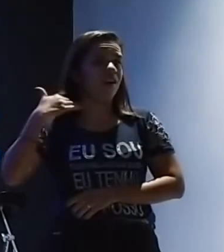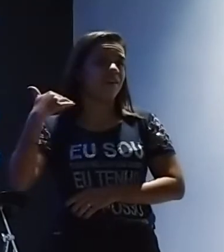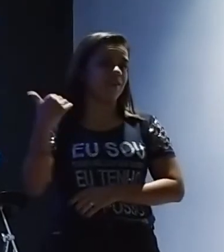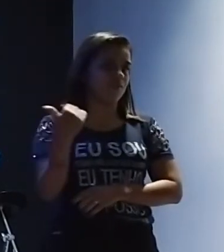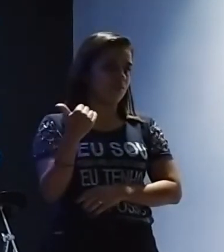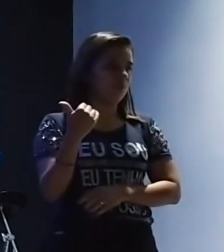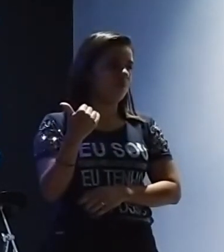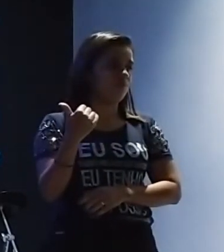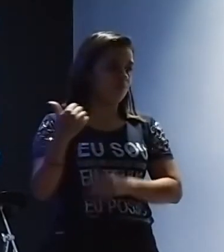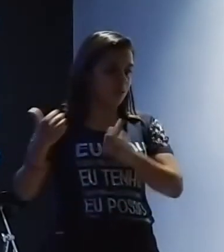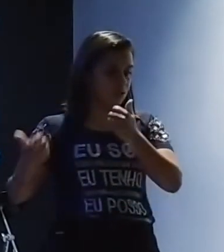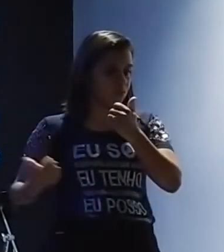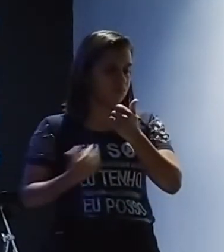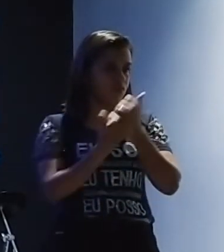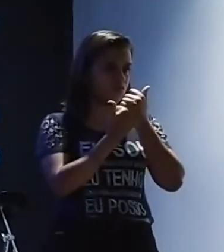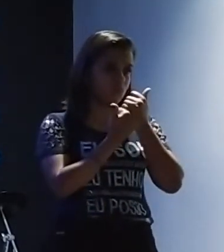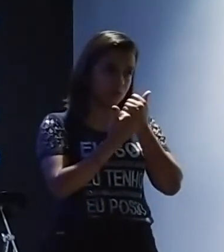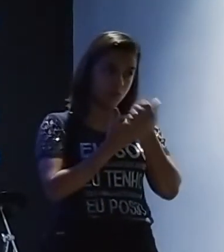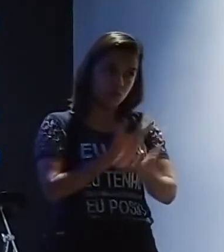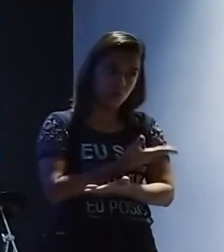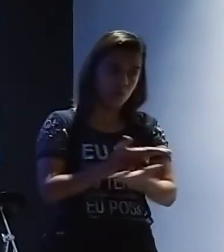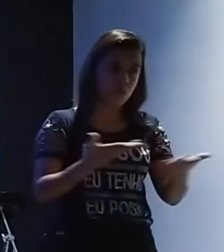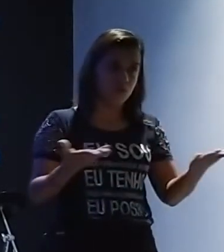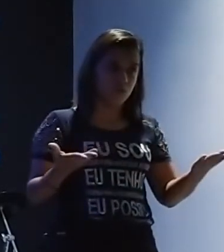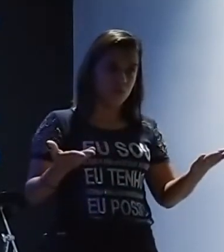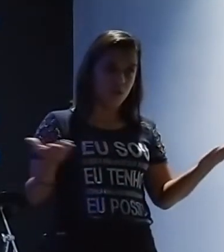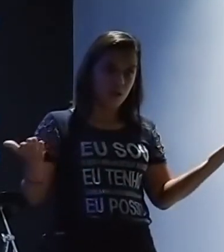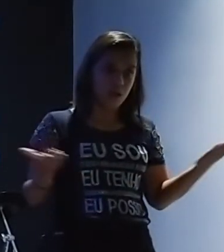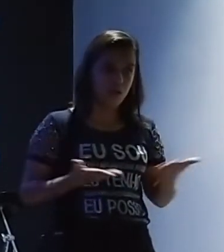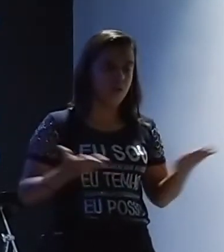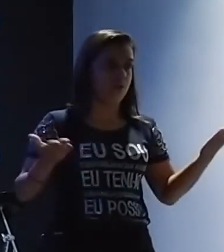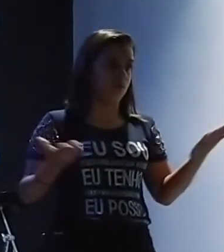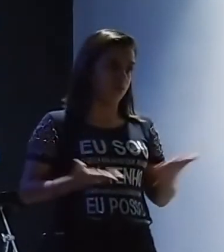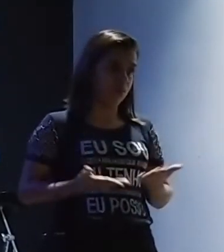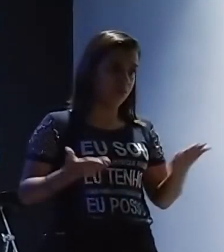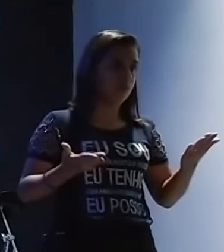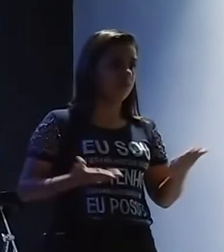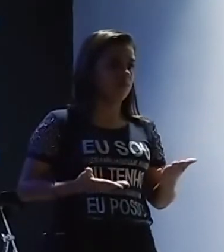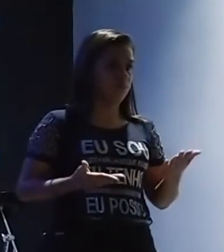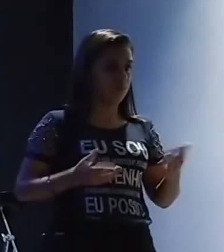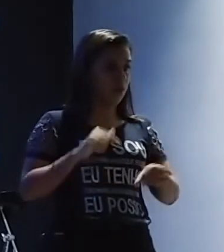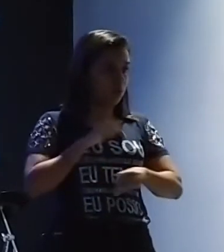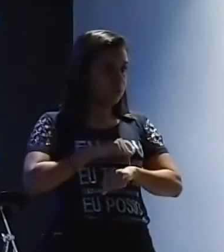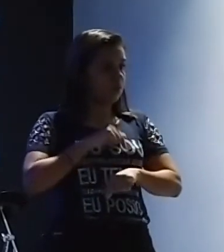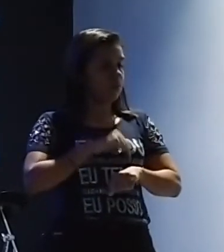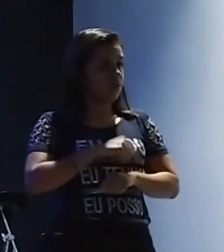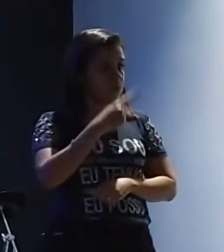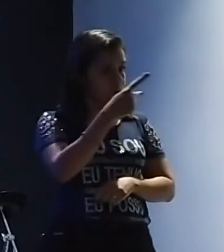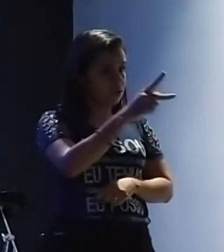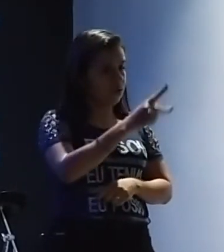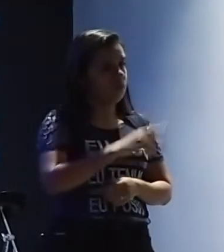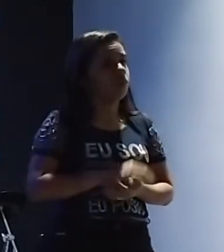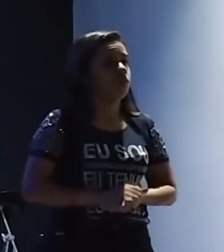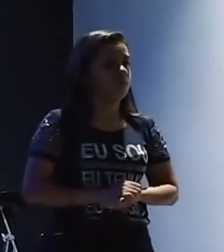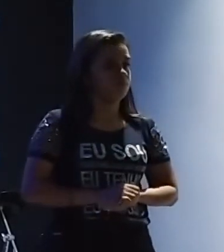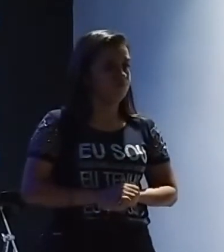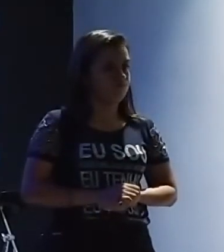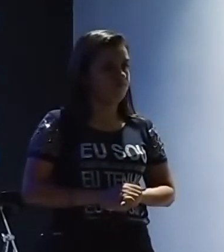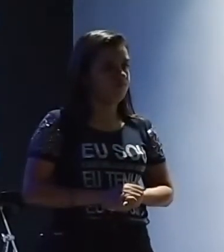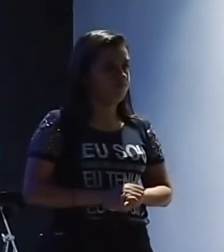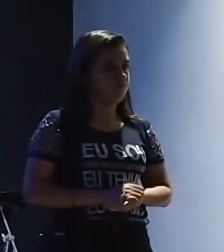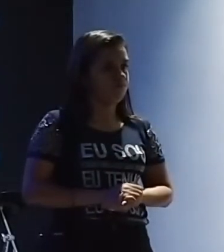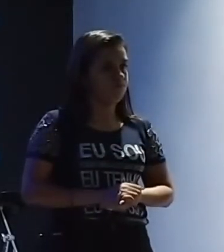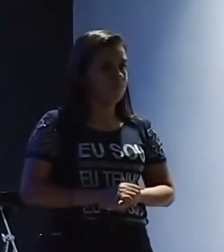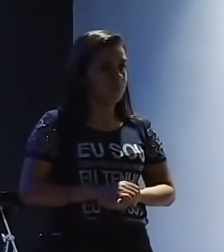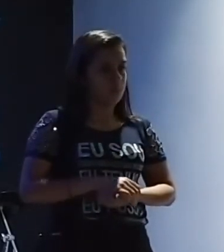dele. Agora chegou a sua hora de negue-se a si